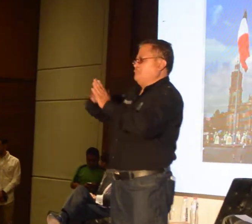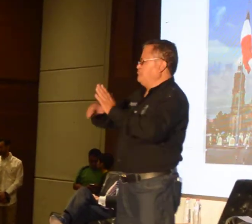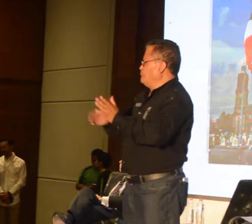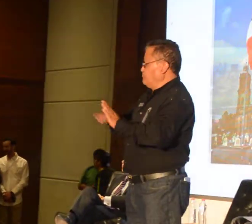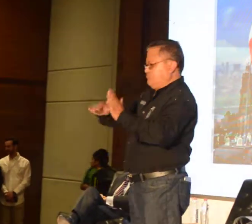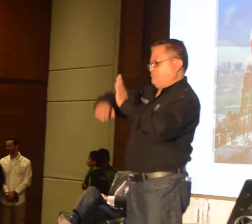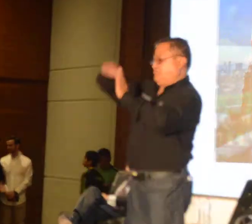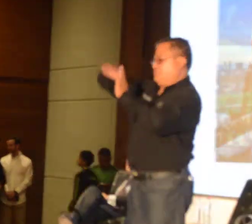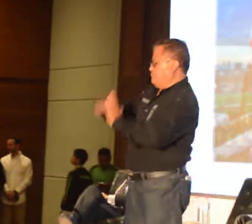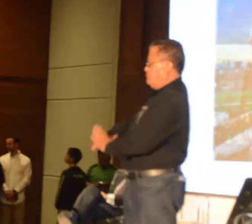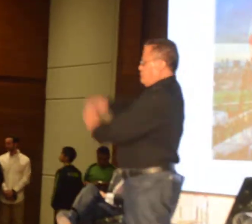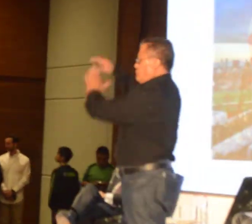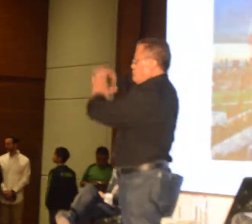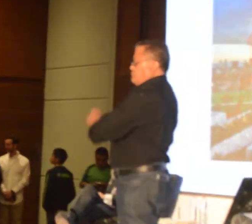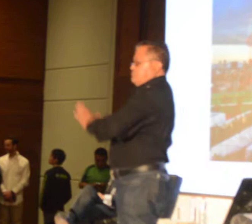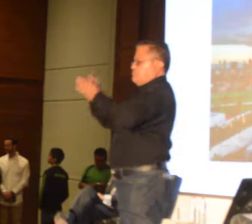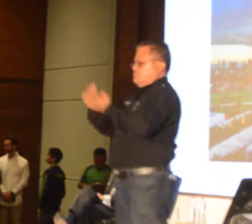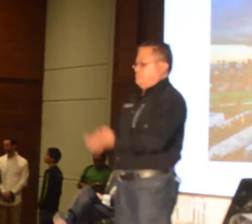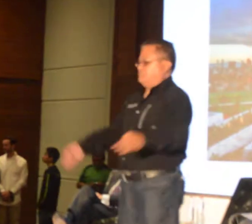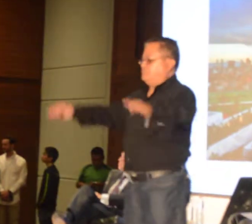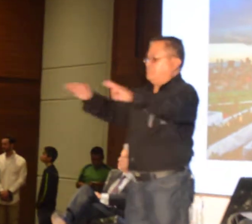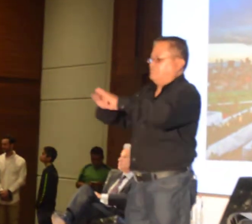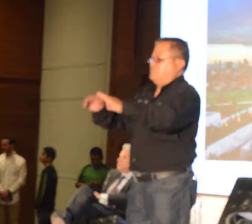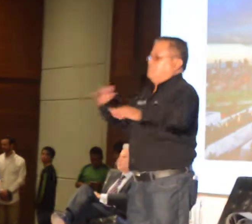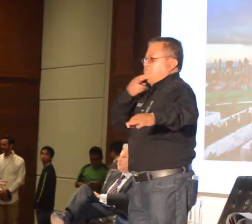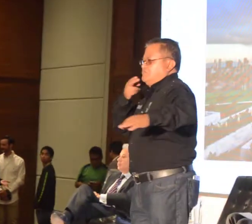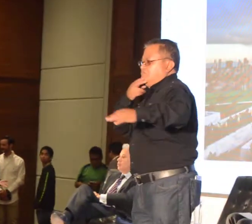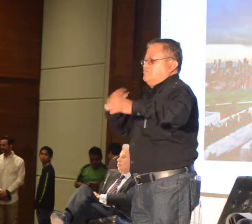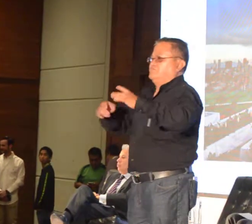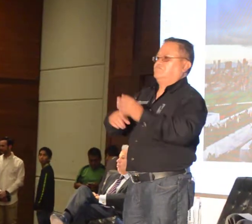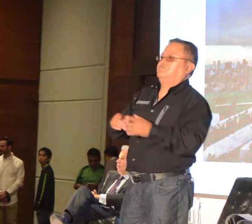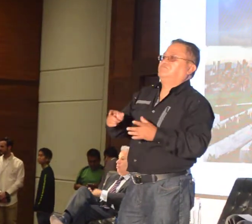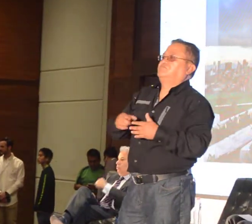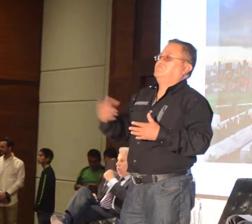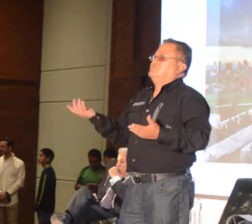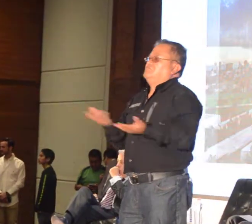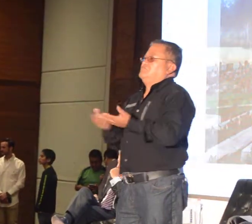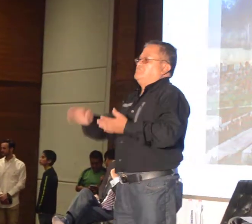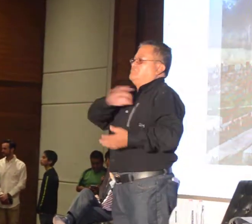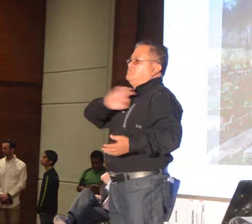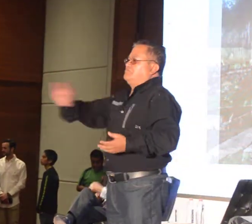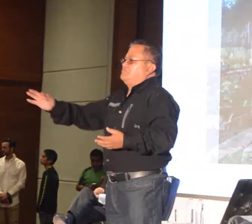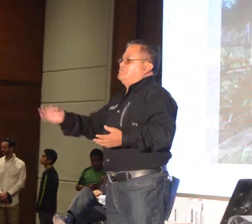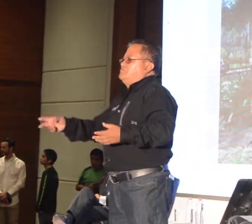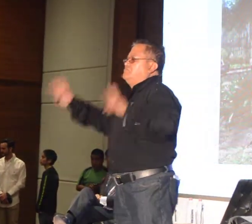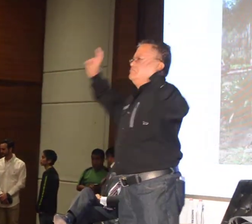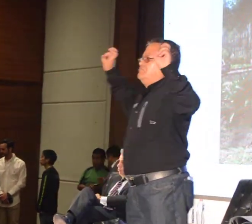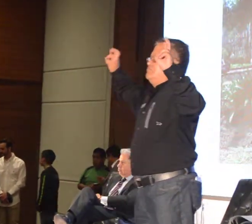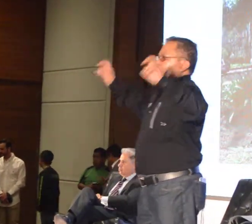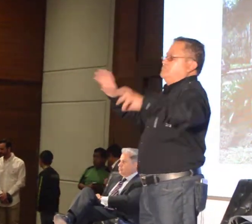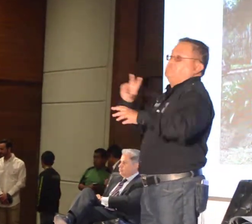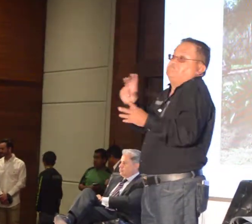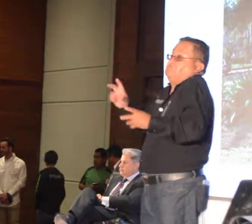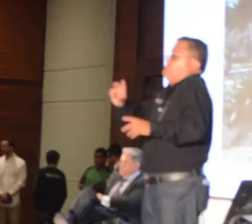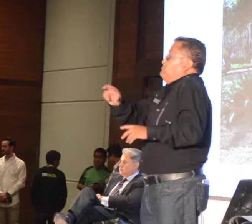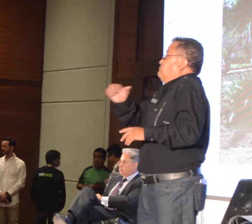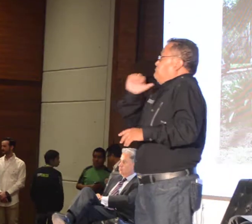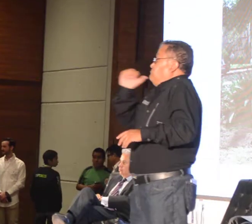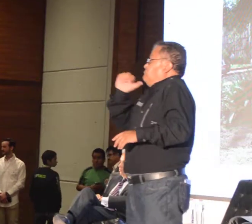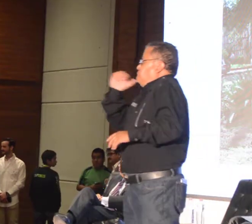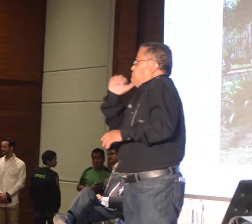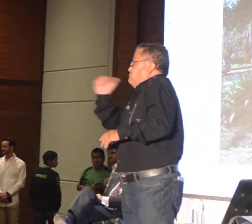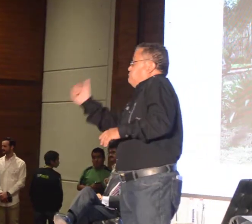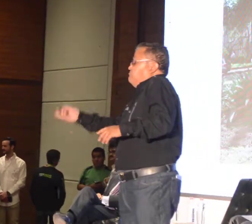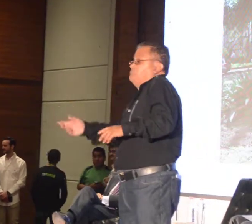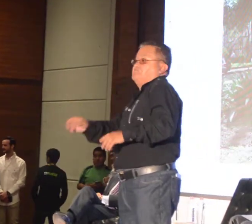atender de manera eficiente los servicios públicos que mayor demanda la ciudadanía. Un tema que nadie toque y que es gravísimo es el de